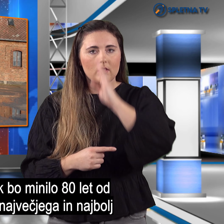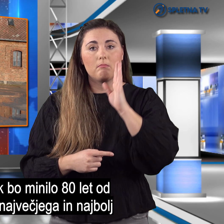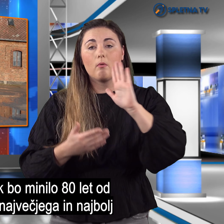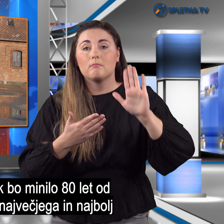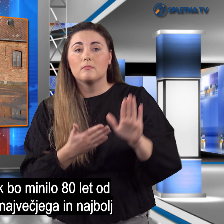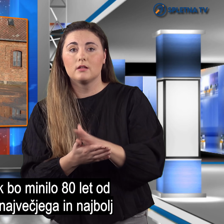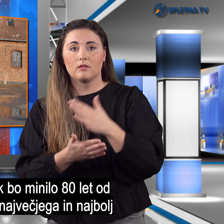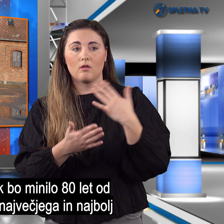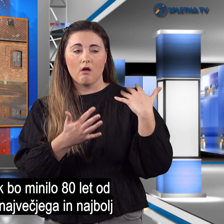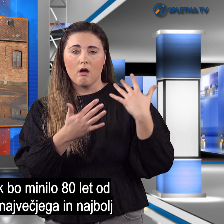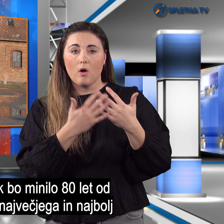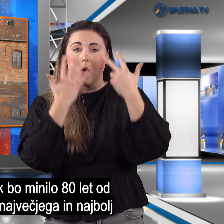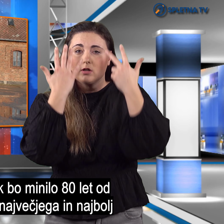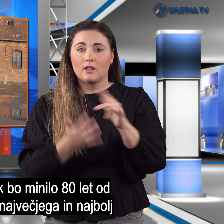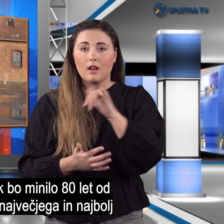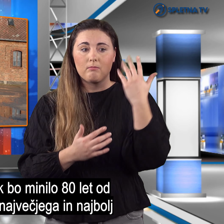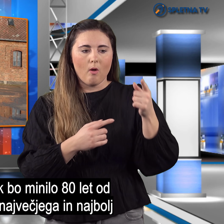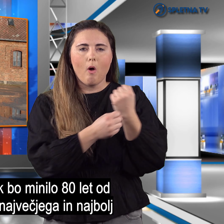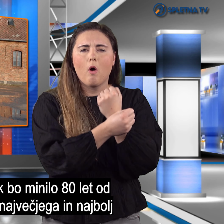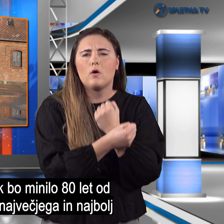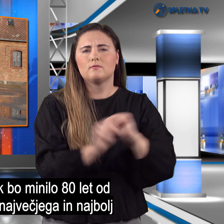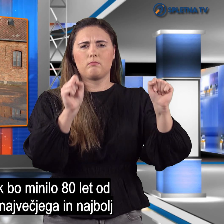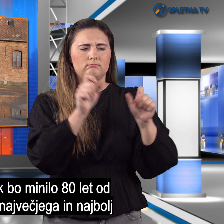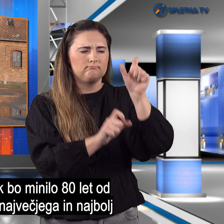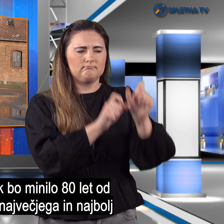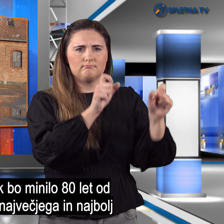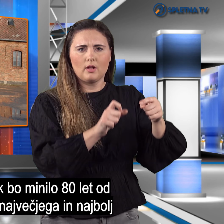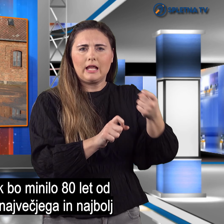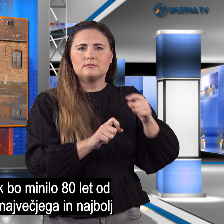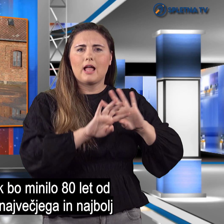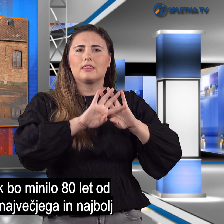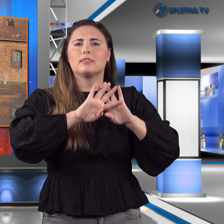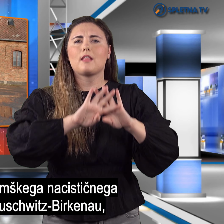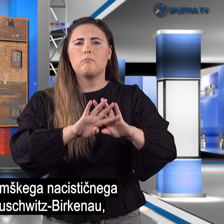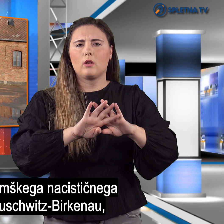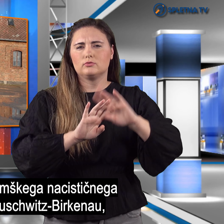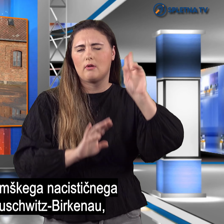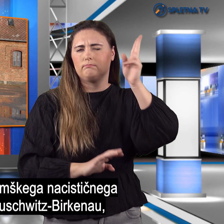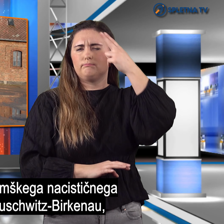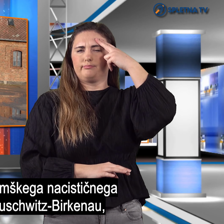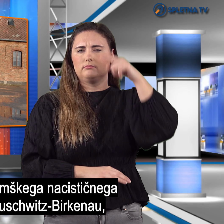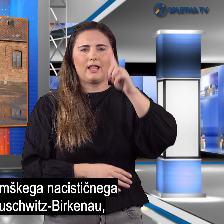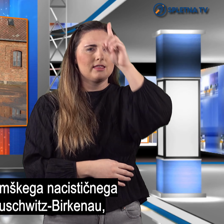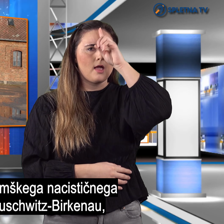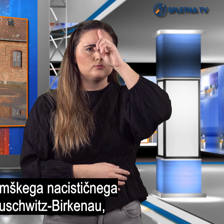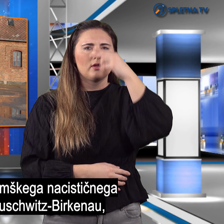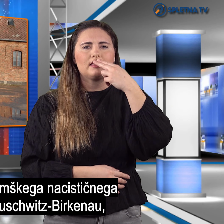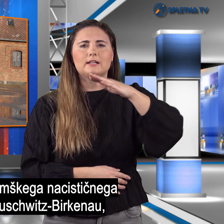minilo 80 let od osvoboditve največjega in najbolj razvpitega nemškega nacističnega taborišča